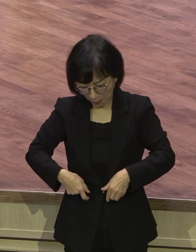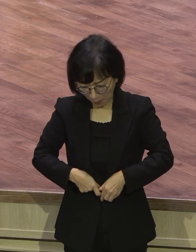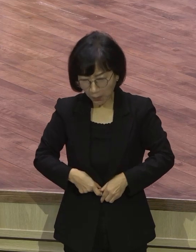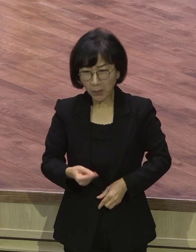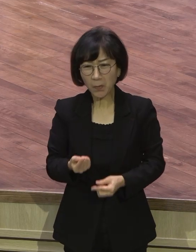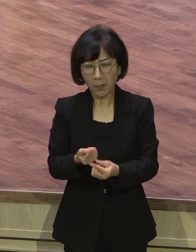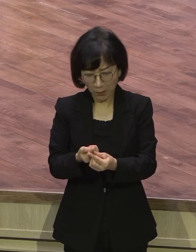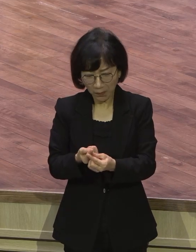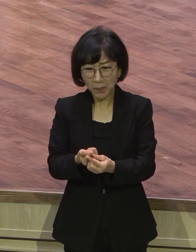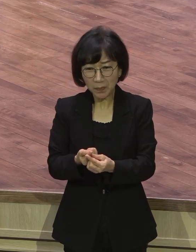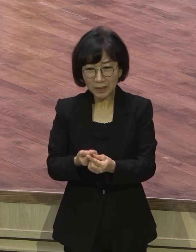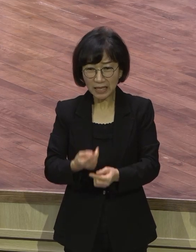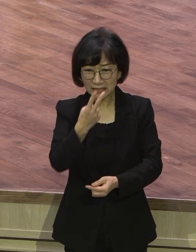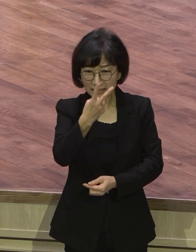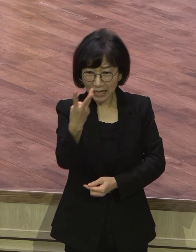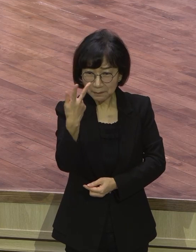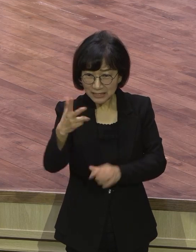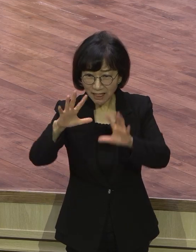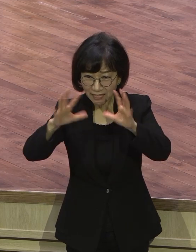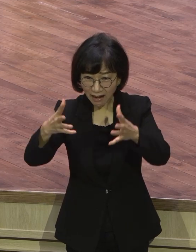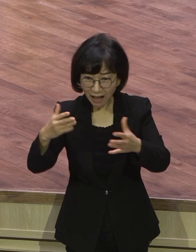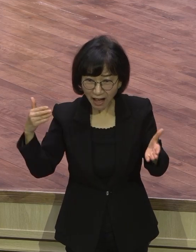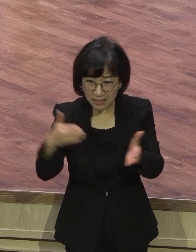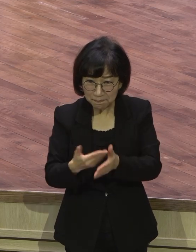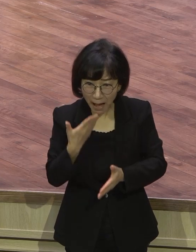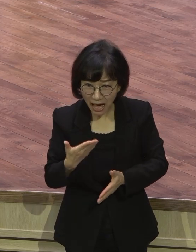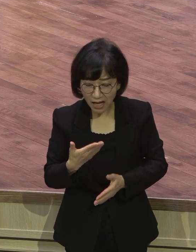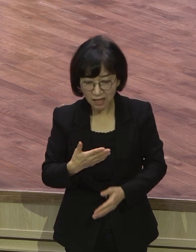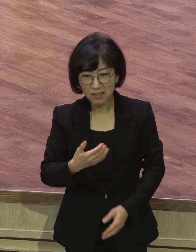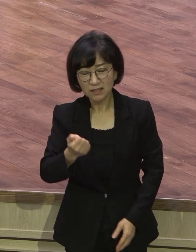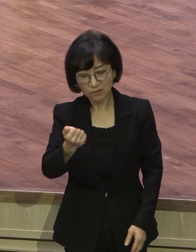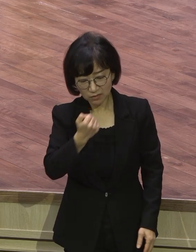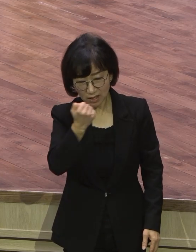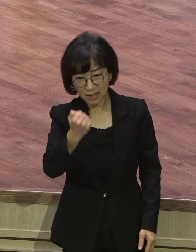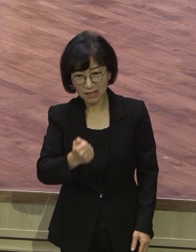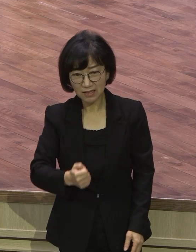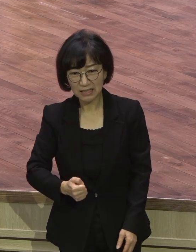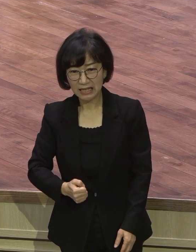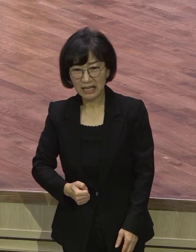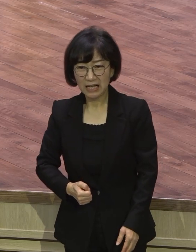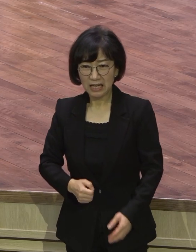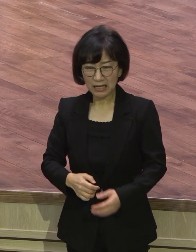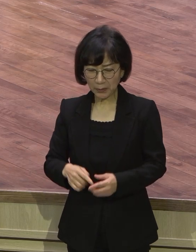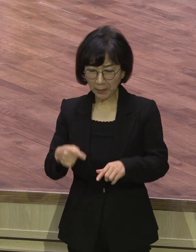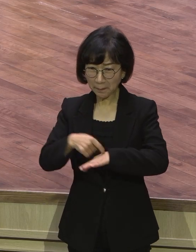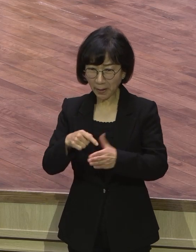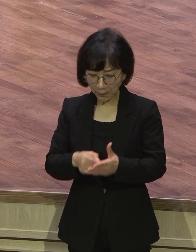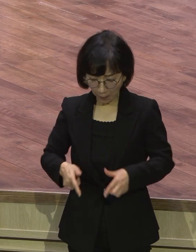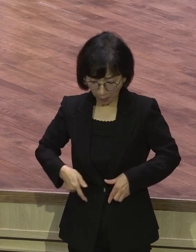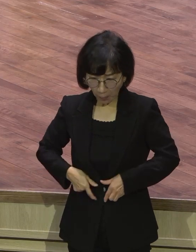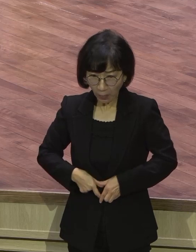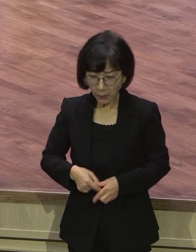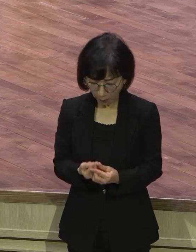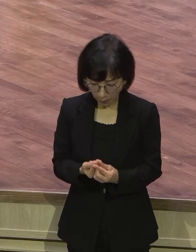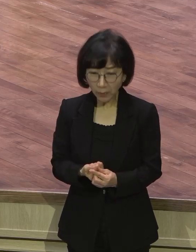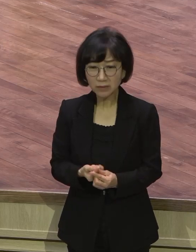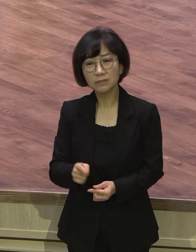무슨 이삼질나라 뭔 이야기예요. 전독 뭔 소리예요. 성교 구름 같은 이야기예요.